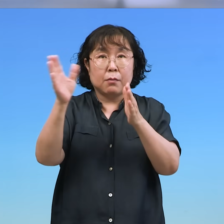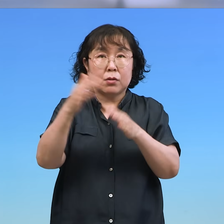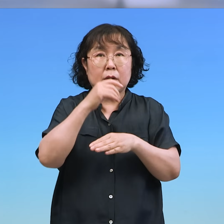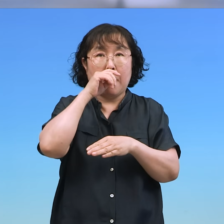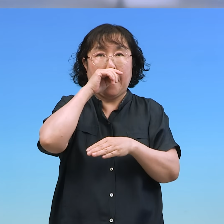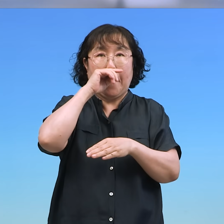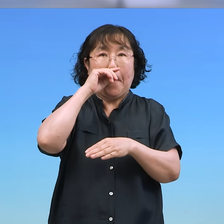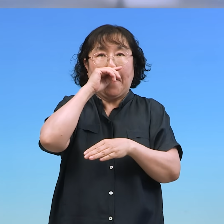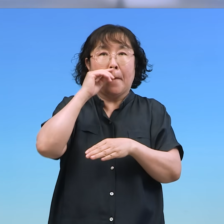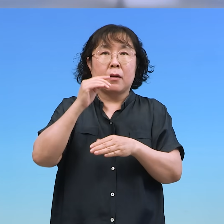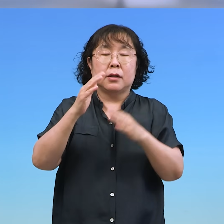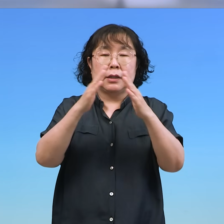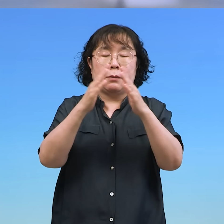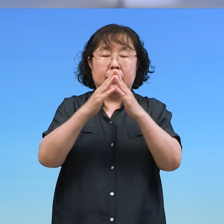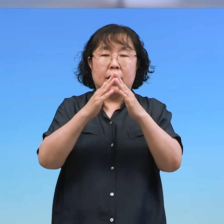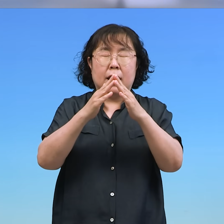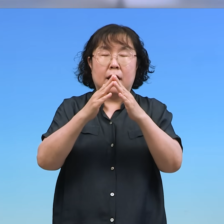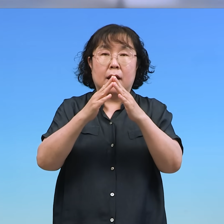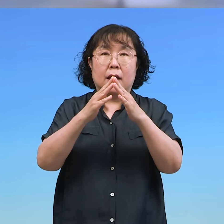저를,